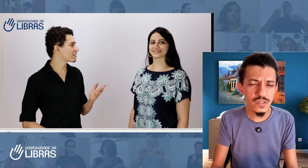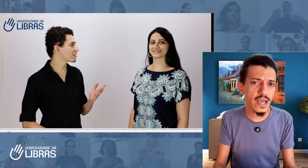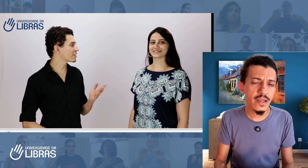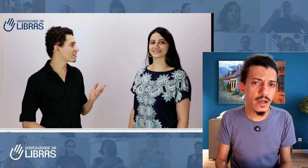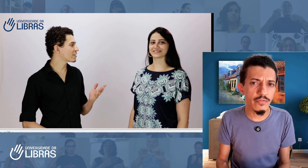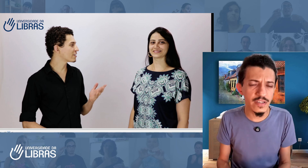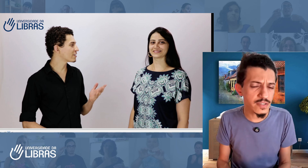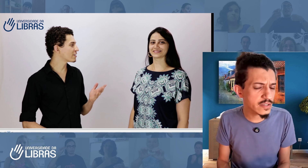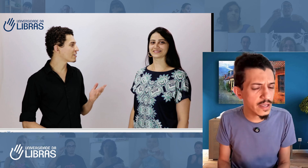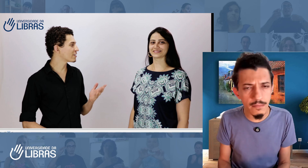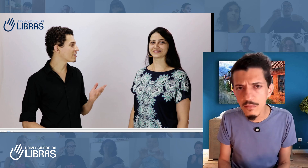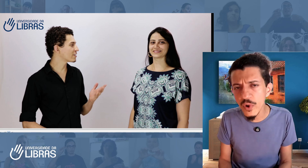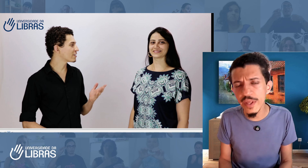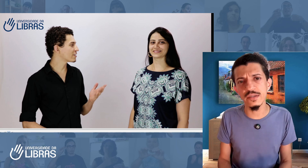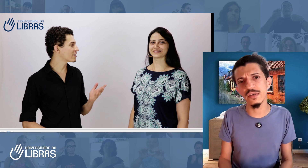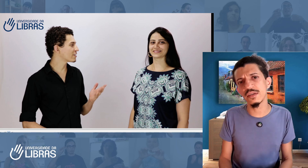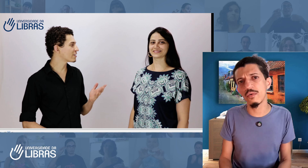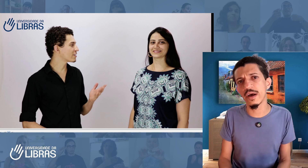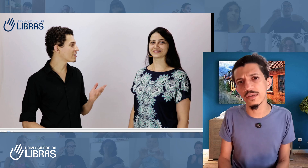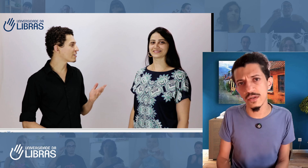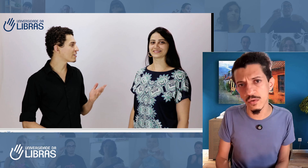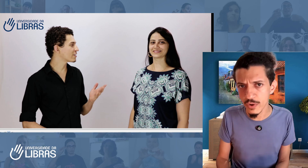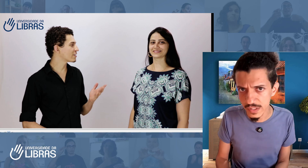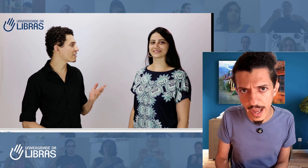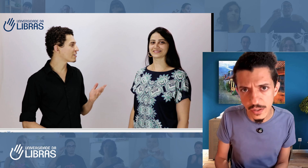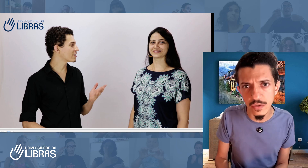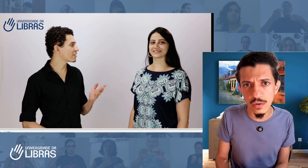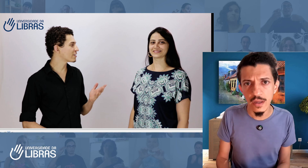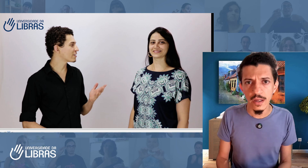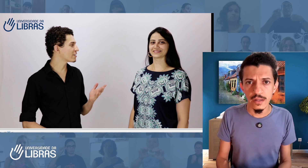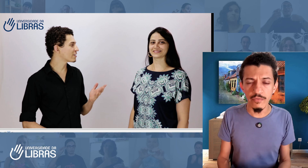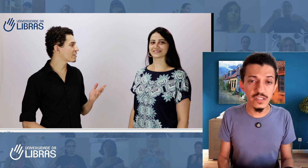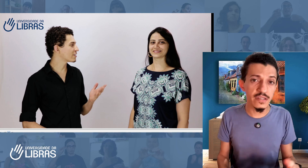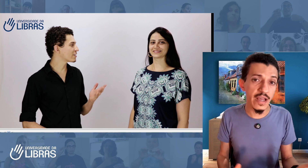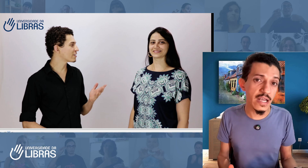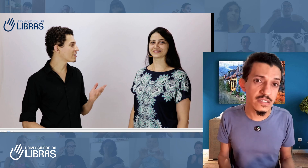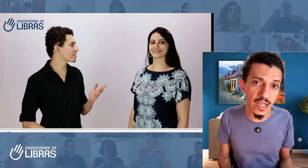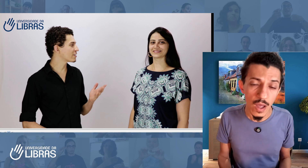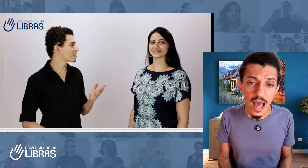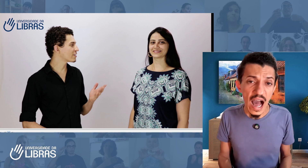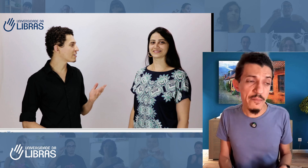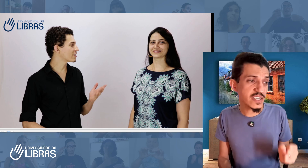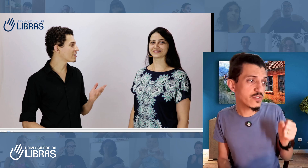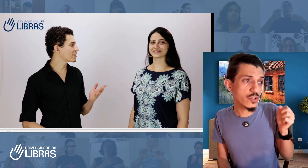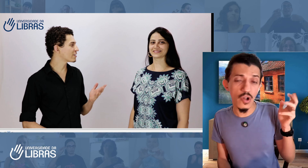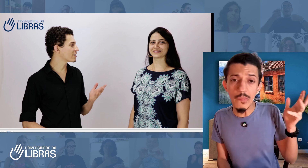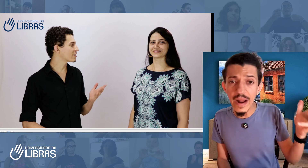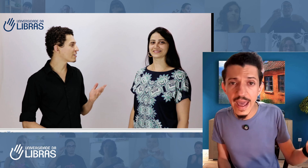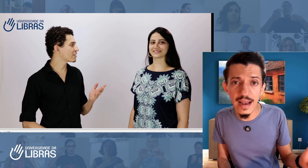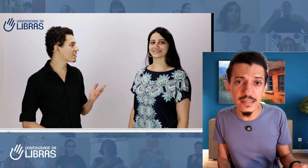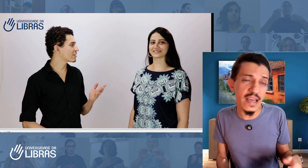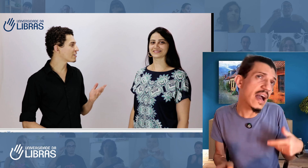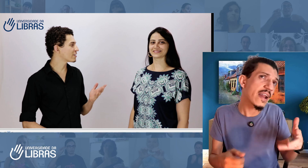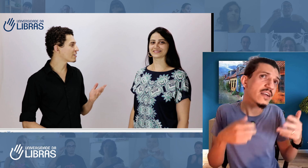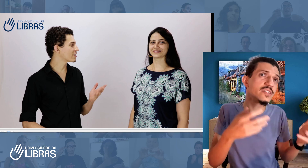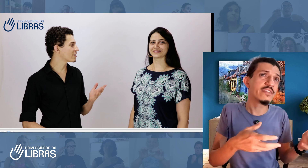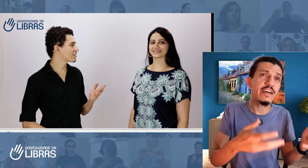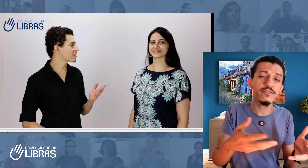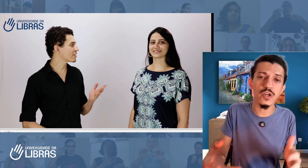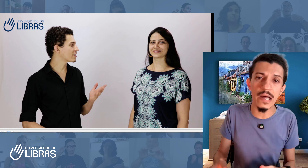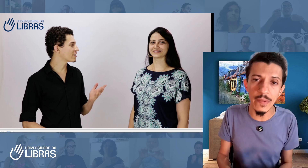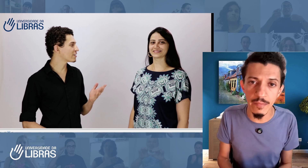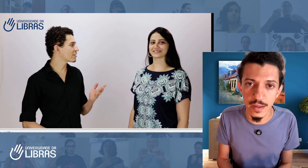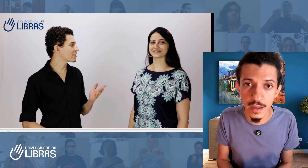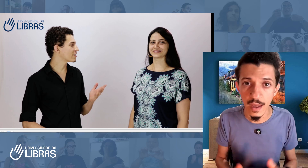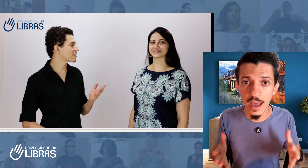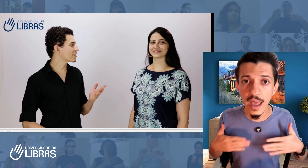Eu sei que talvez você tenha muitas inseguranças no processo, talvez você tenha receio. Ah, mas funcionou para eles, quem garante que vai